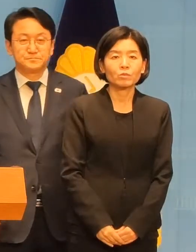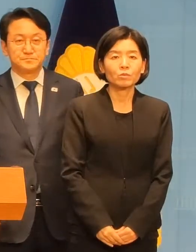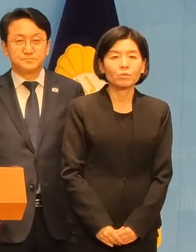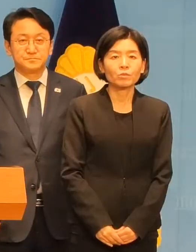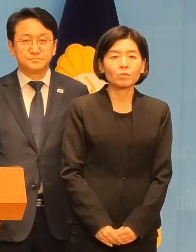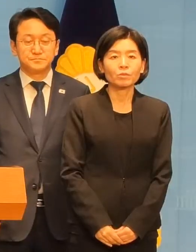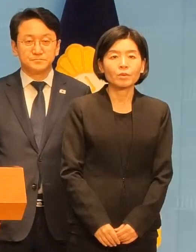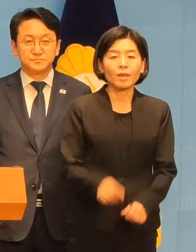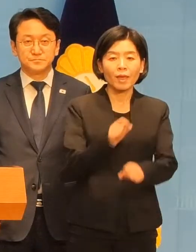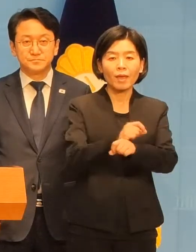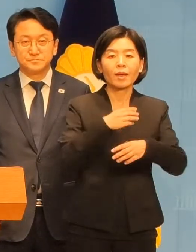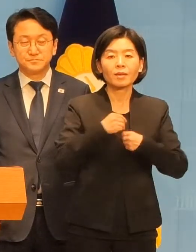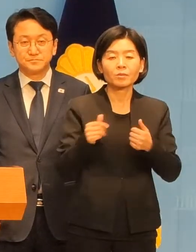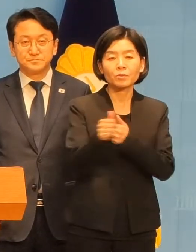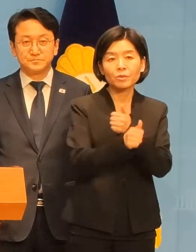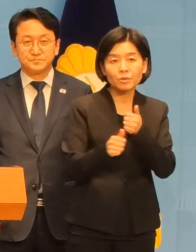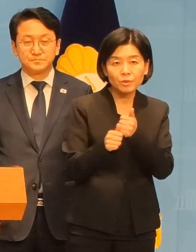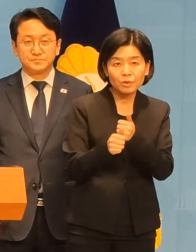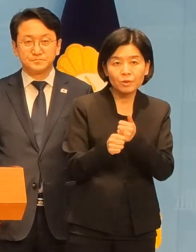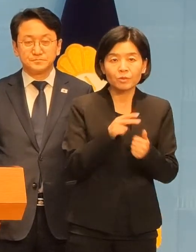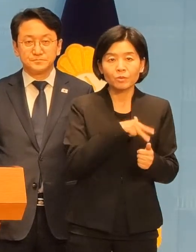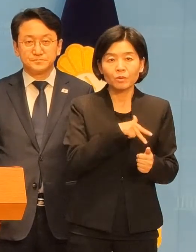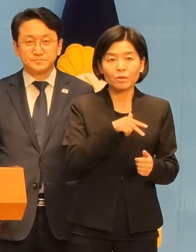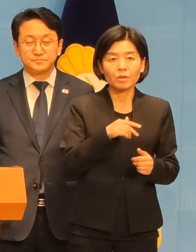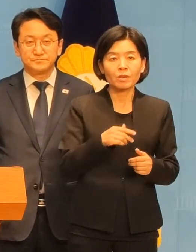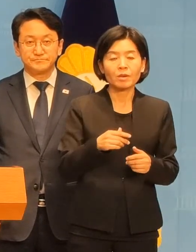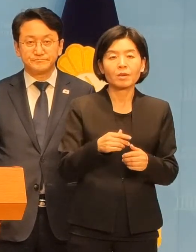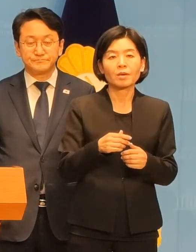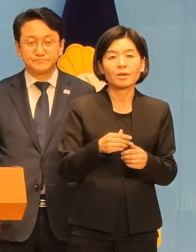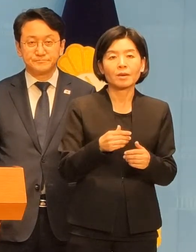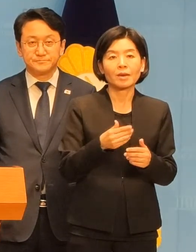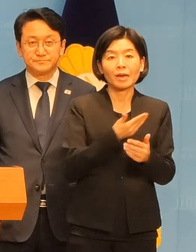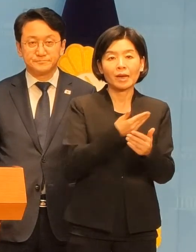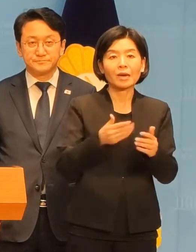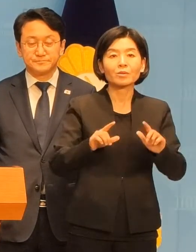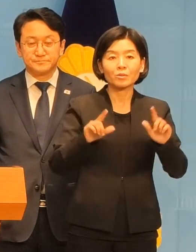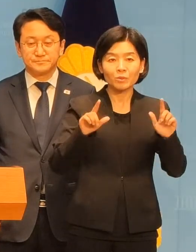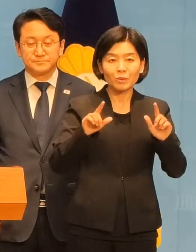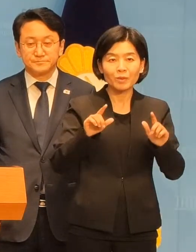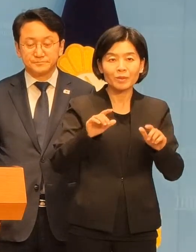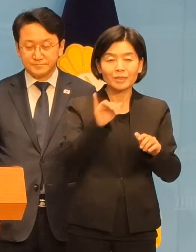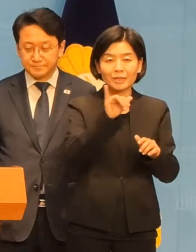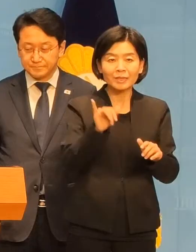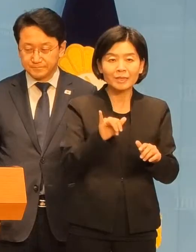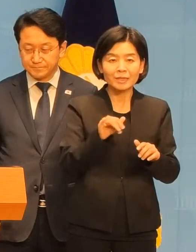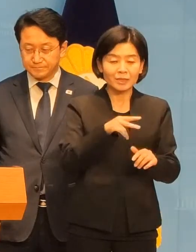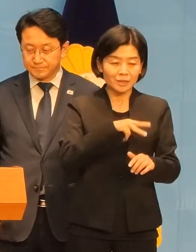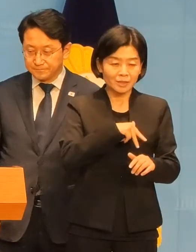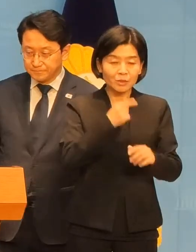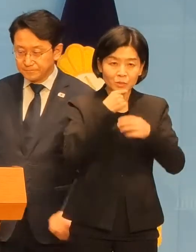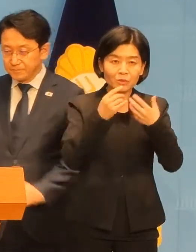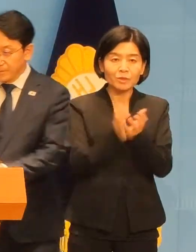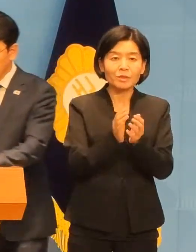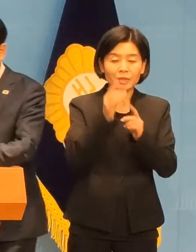네, 행정안전위원회 소속 강동 을의 더불어민주당 이혜식 의원입니다.